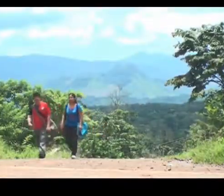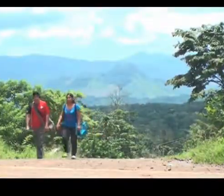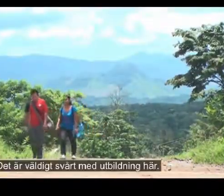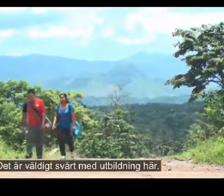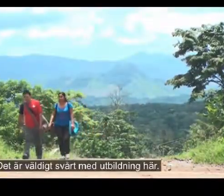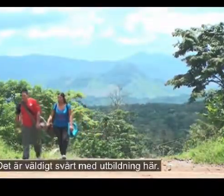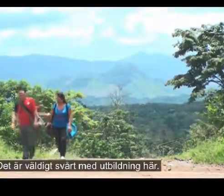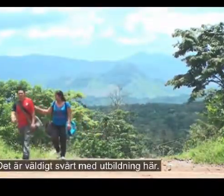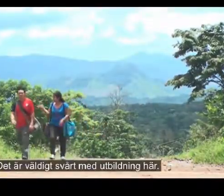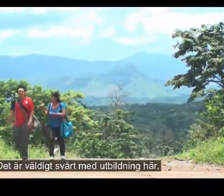Es muy difícil la educación aquí.